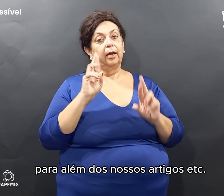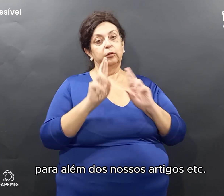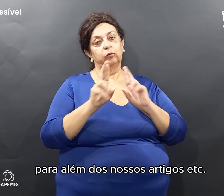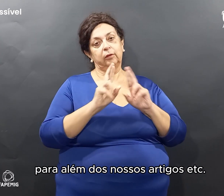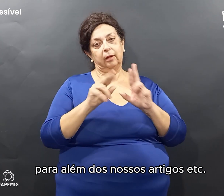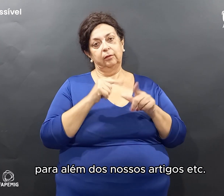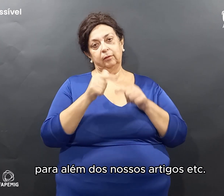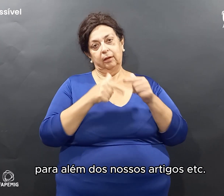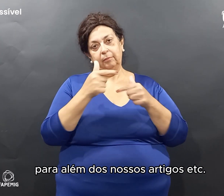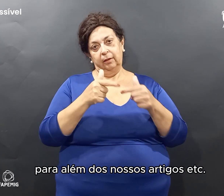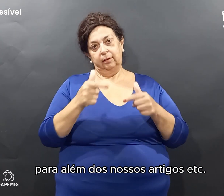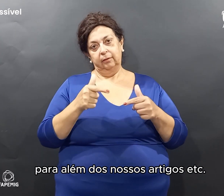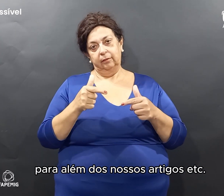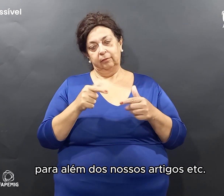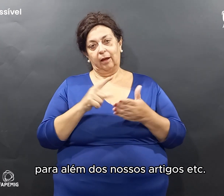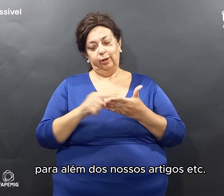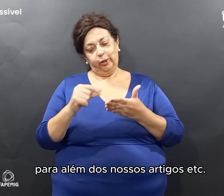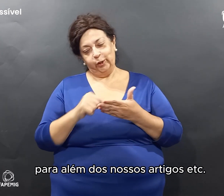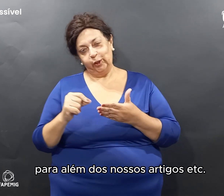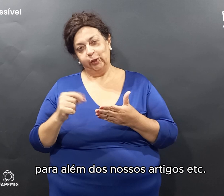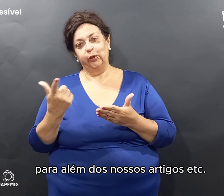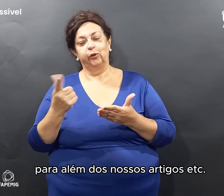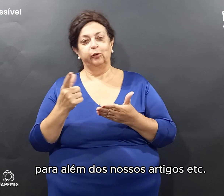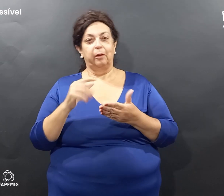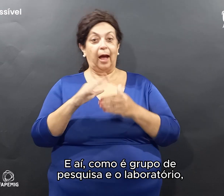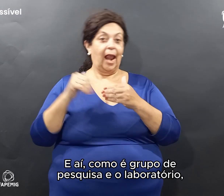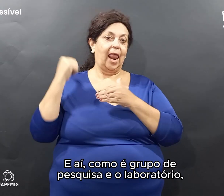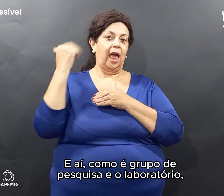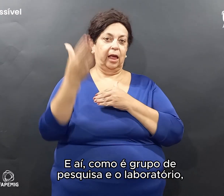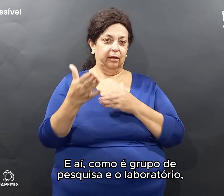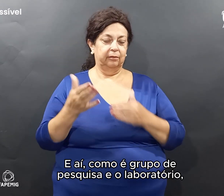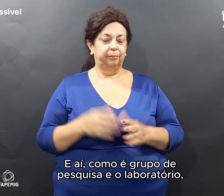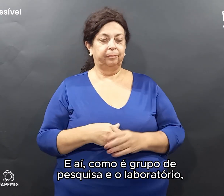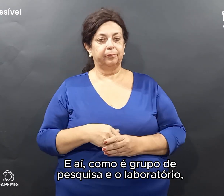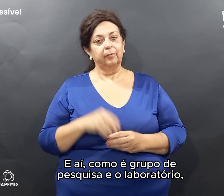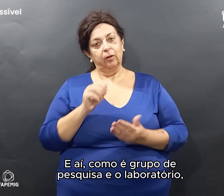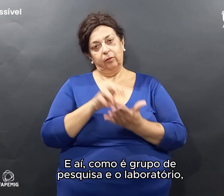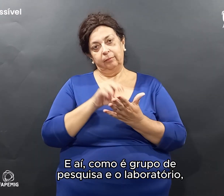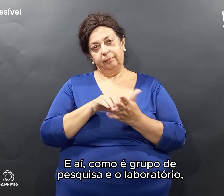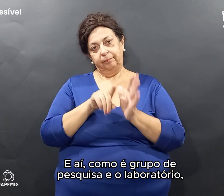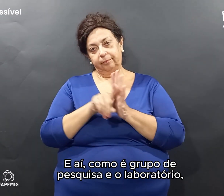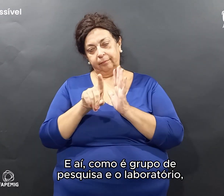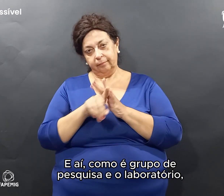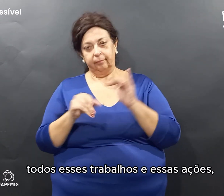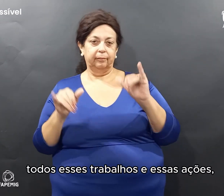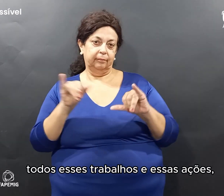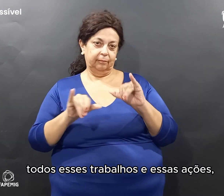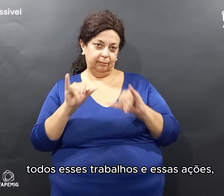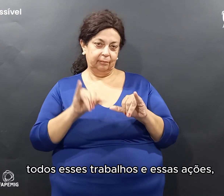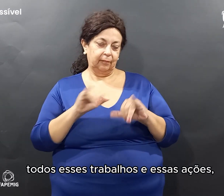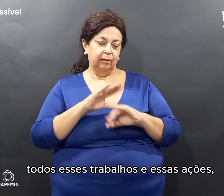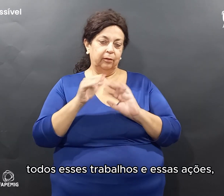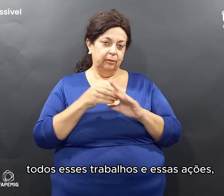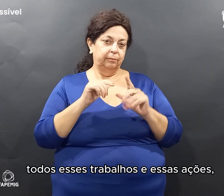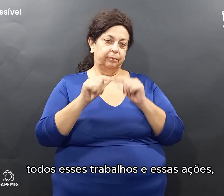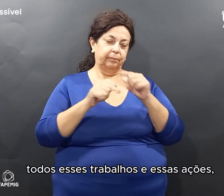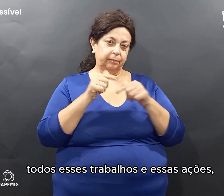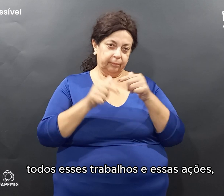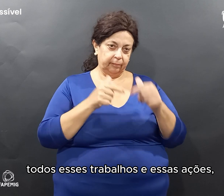Para além dos nossos artigos e etc. E aí, como é grupo de pesquisa e laboratório, todos esses trabalhos e essas